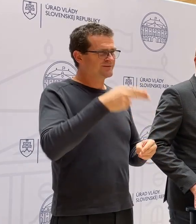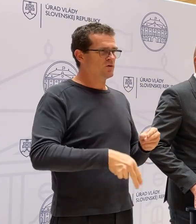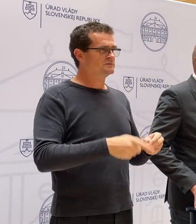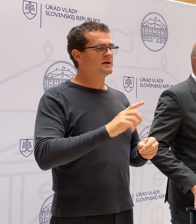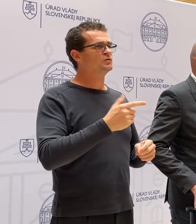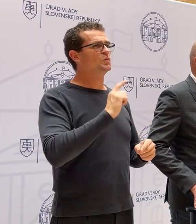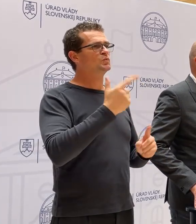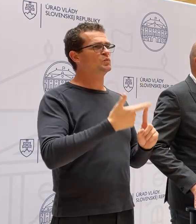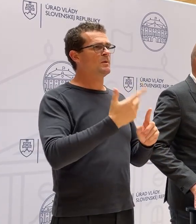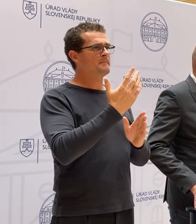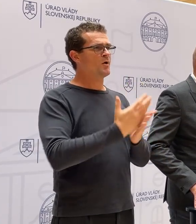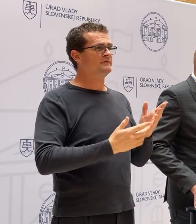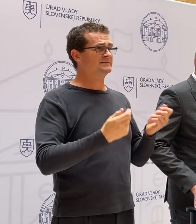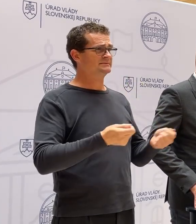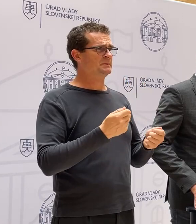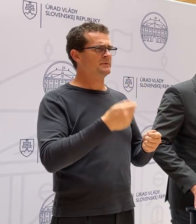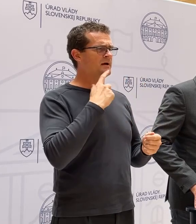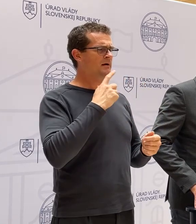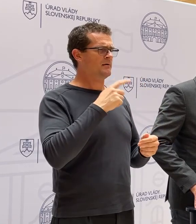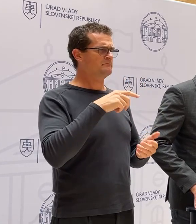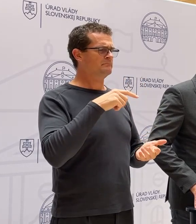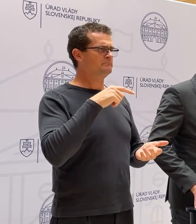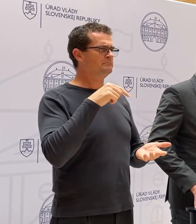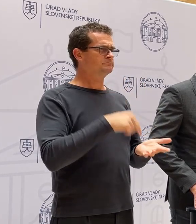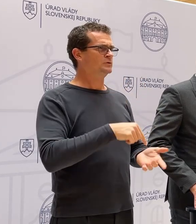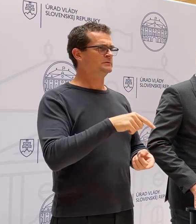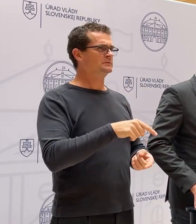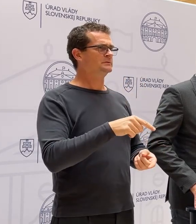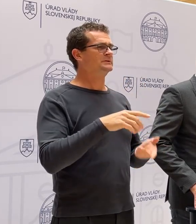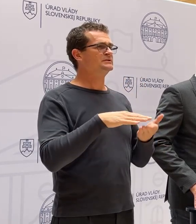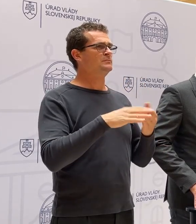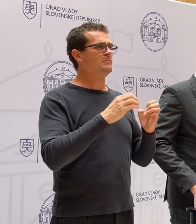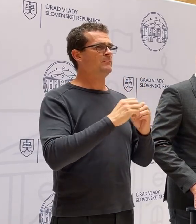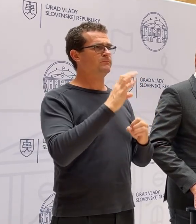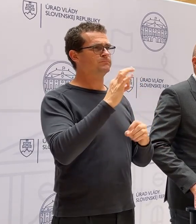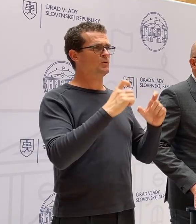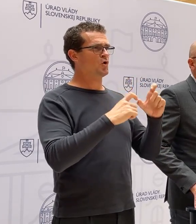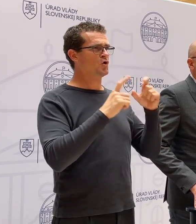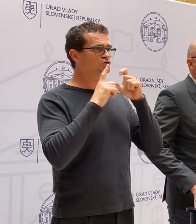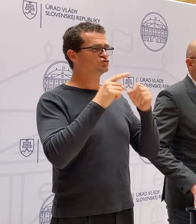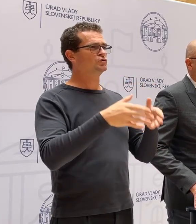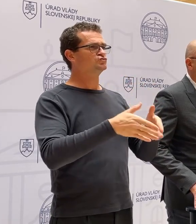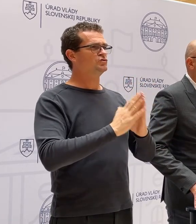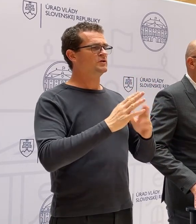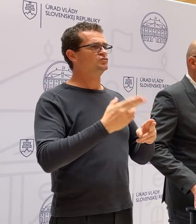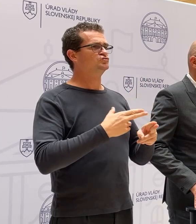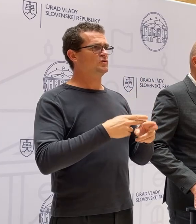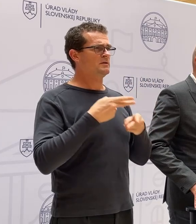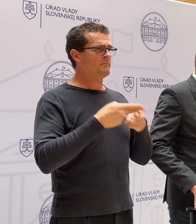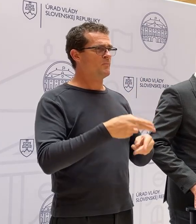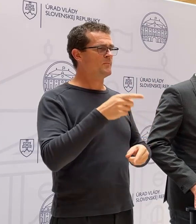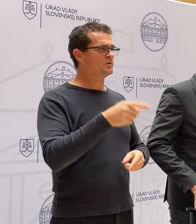bude až v druhej polovici septembra, kedy spoločnosť Bosch požiada o štátnu